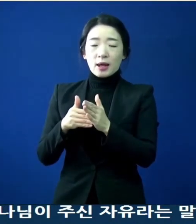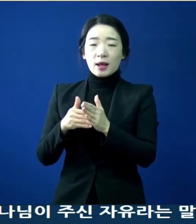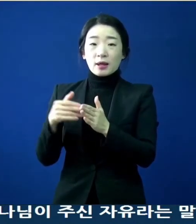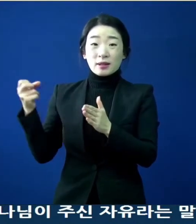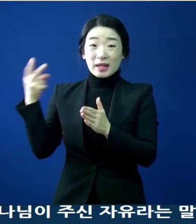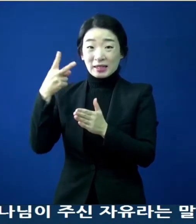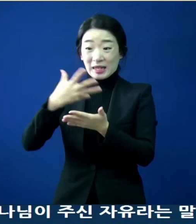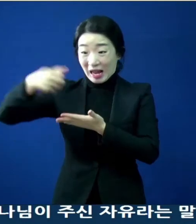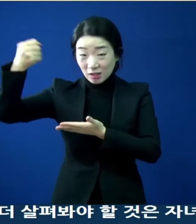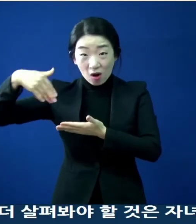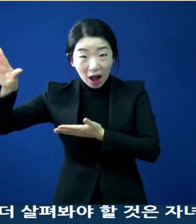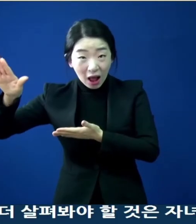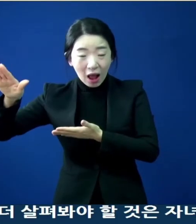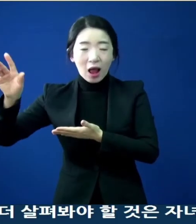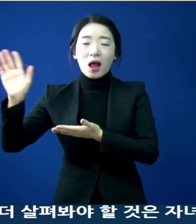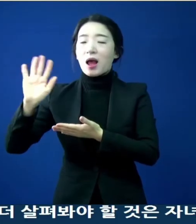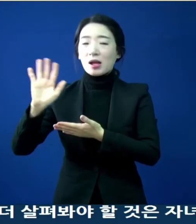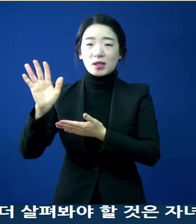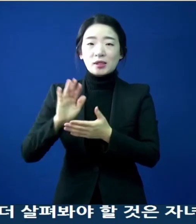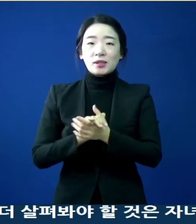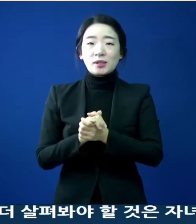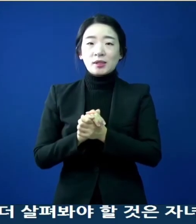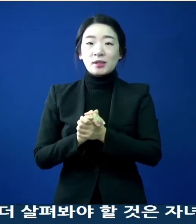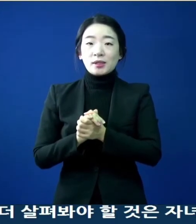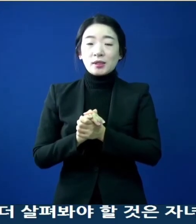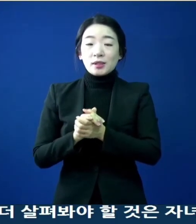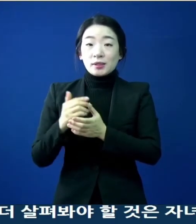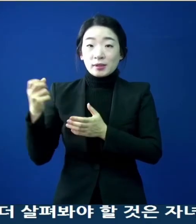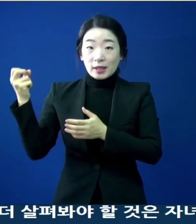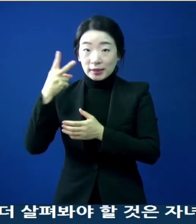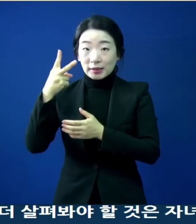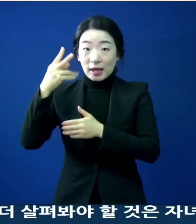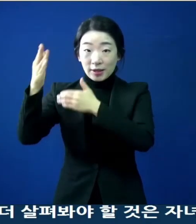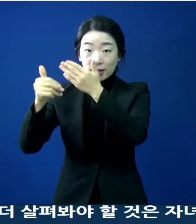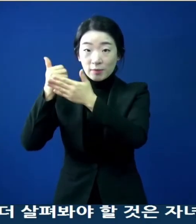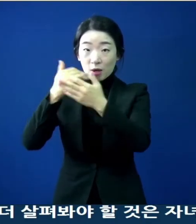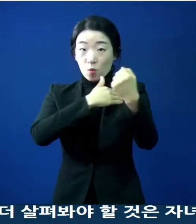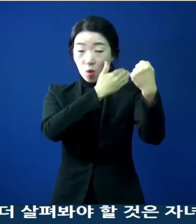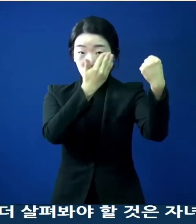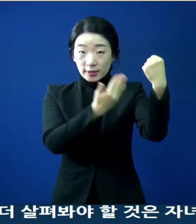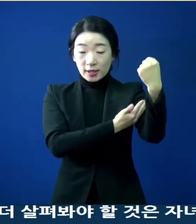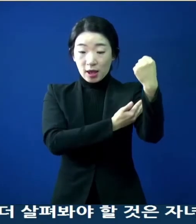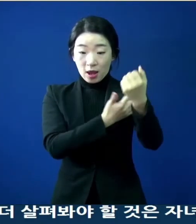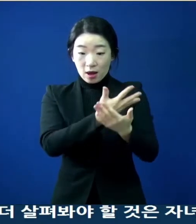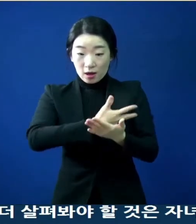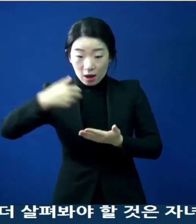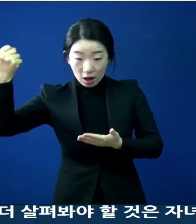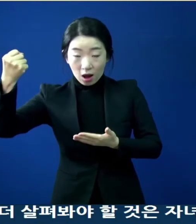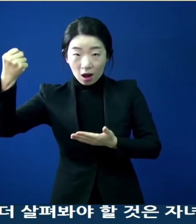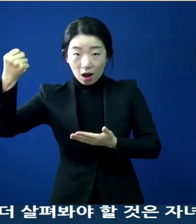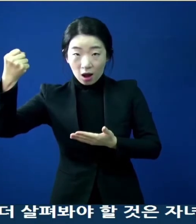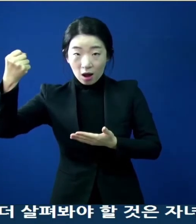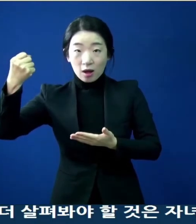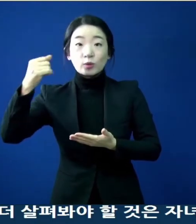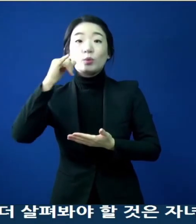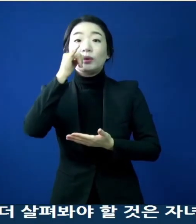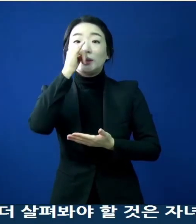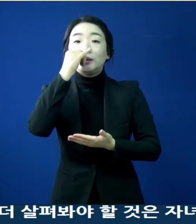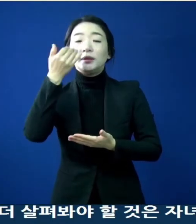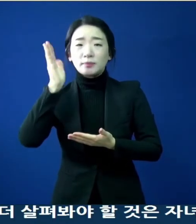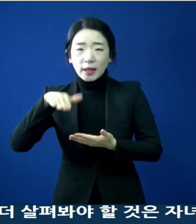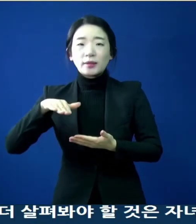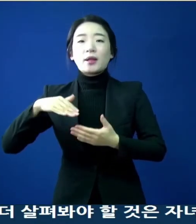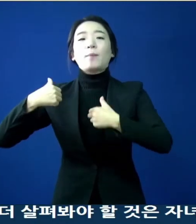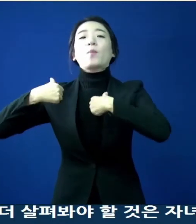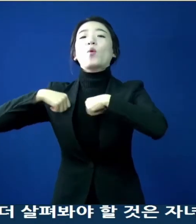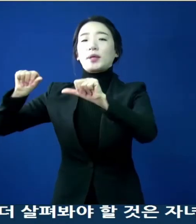거두지 않는다는 겁니다. 다시 거둘 수 있는 하나님의 이 권한을 포기하셨다는 거예요.